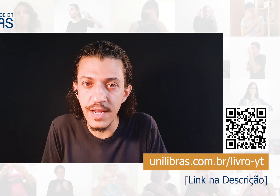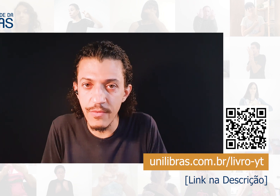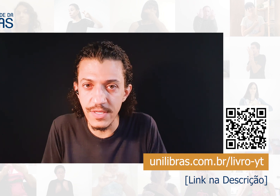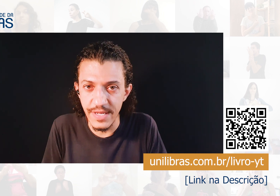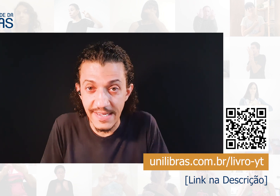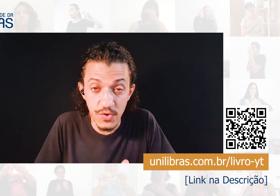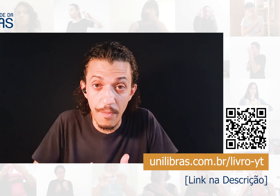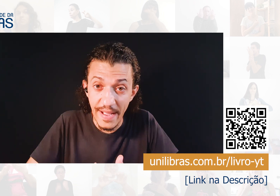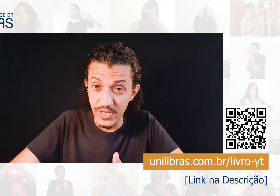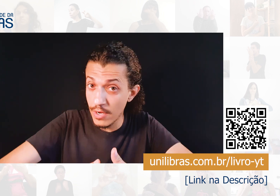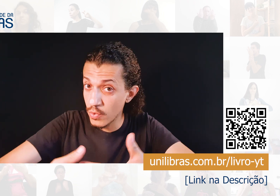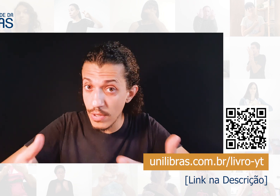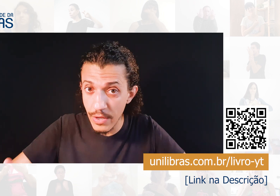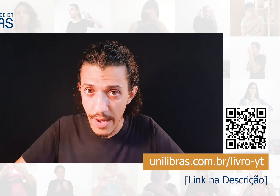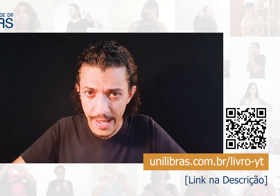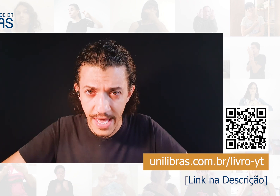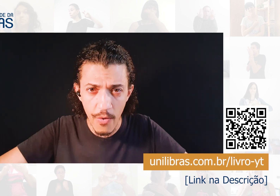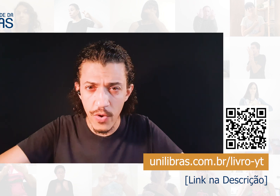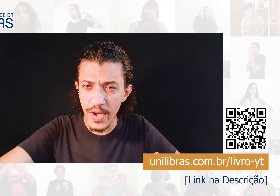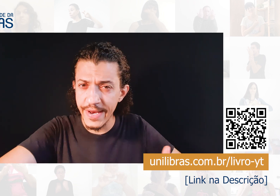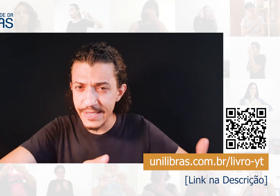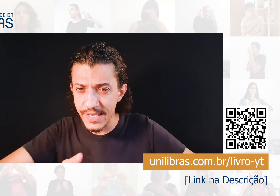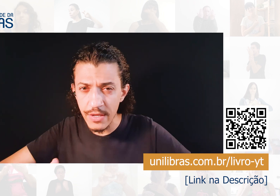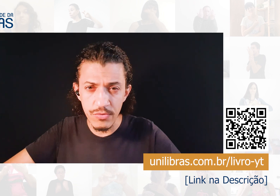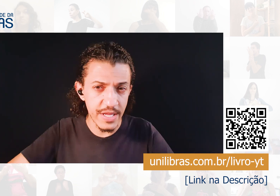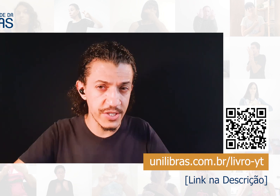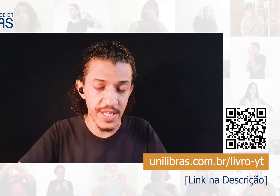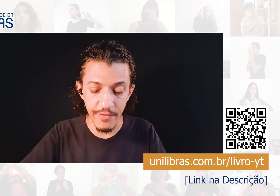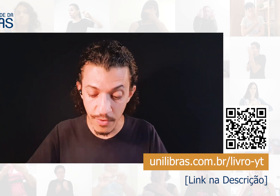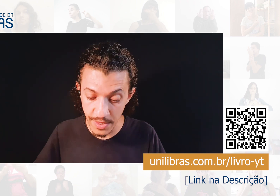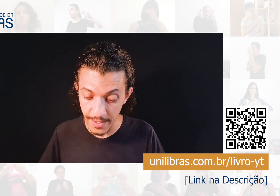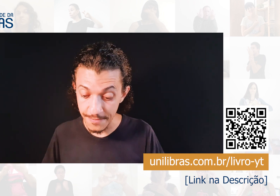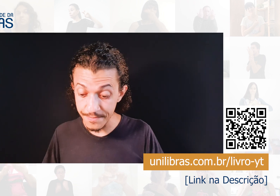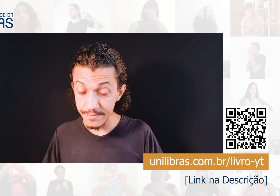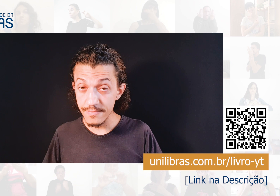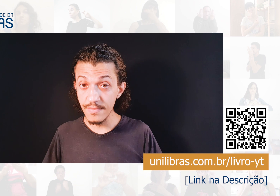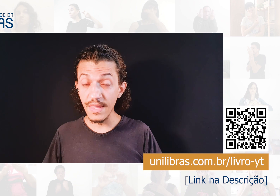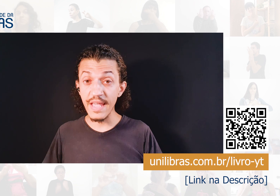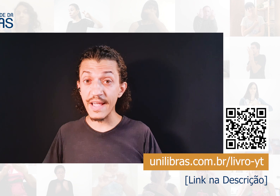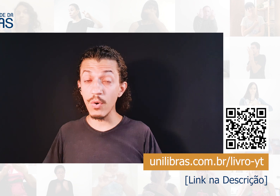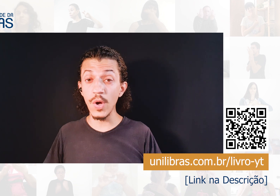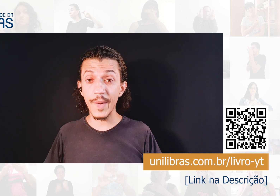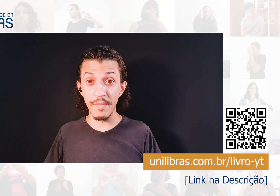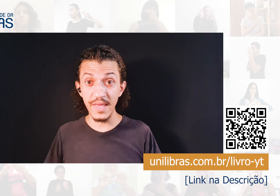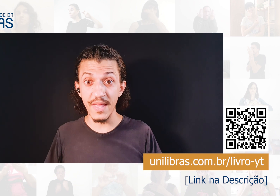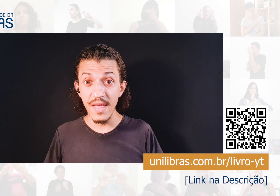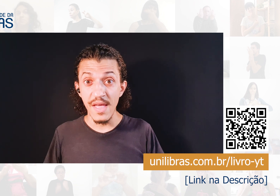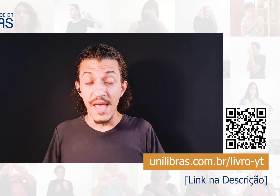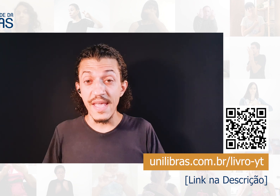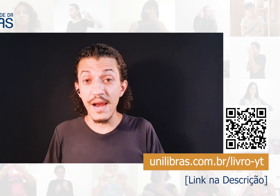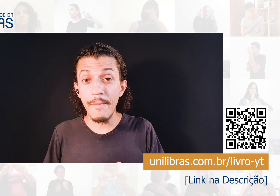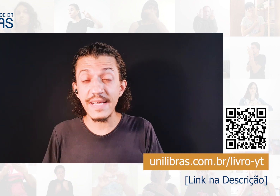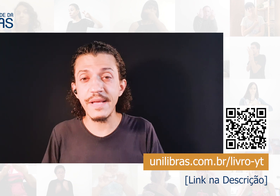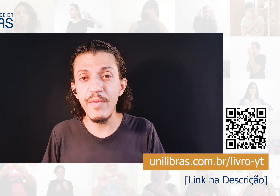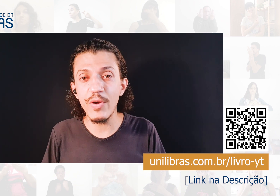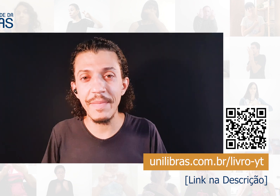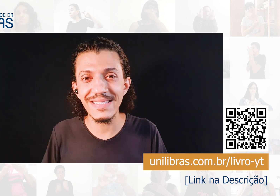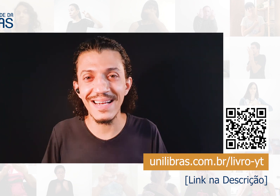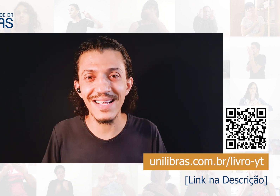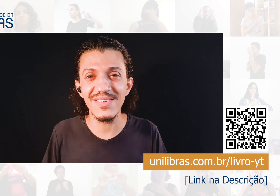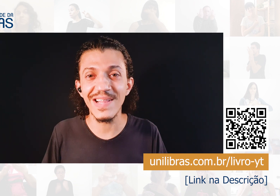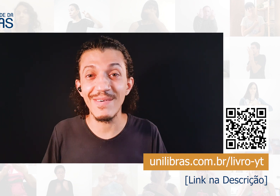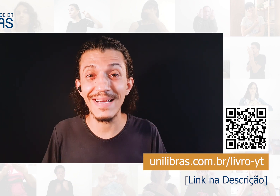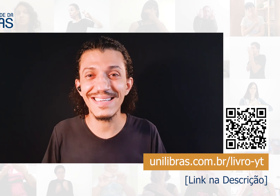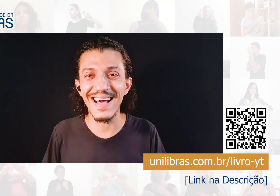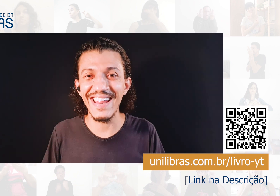tanto na escrita da língua de sinais, compartilhando tudo ali com a Raquel e organizando tudo que a gente estava encontrando, que a Raquel olhou para mim e ela percebeu que a